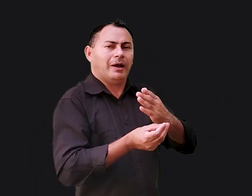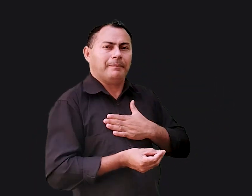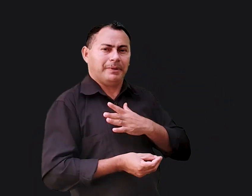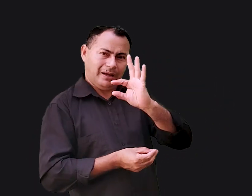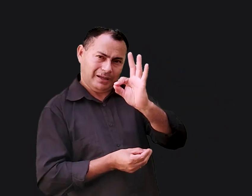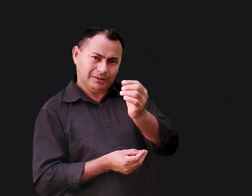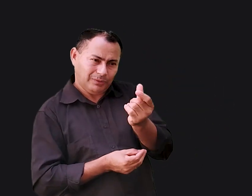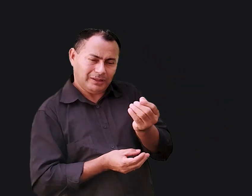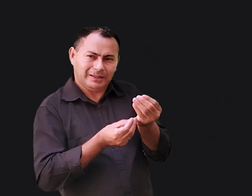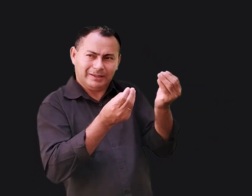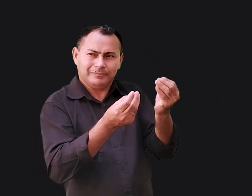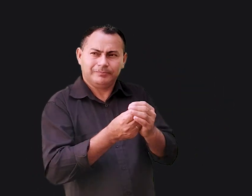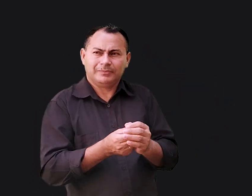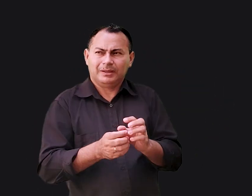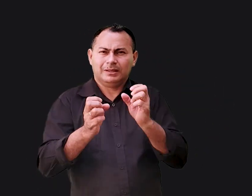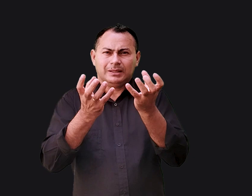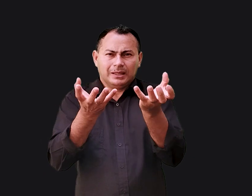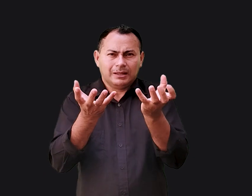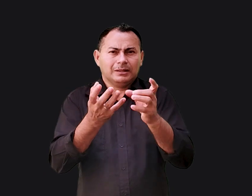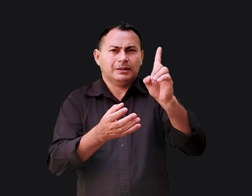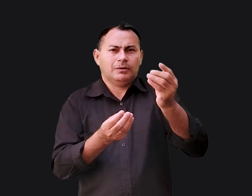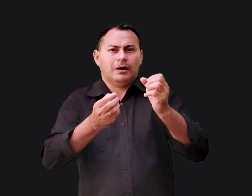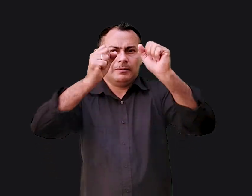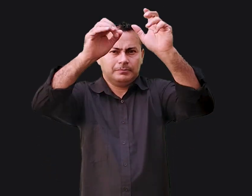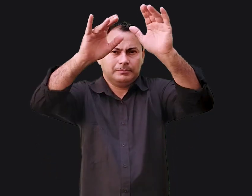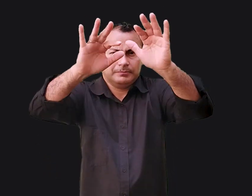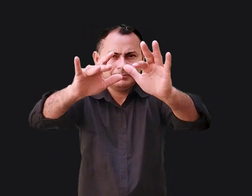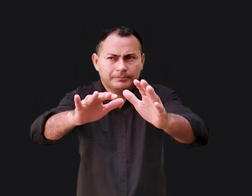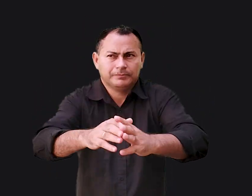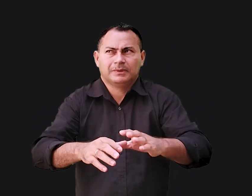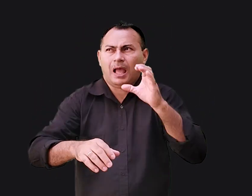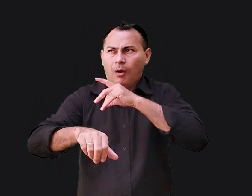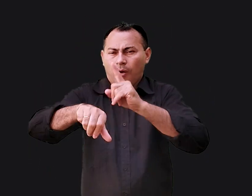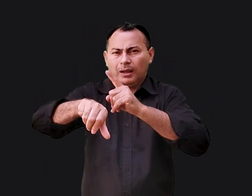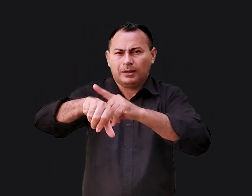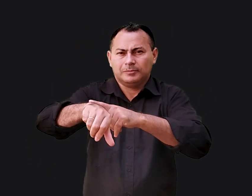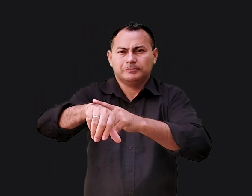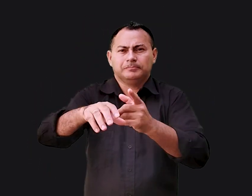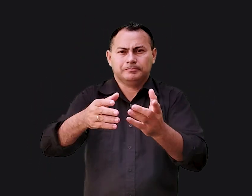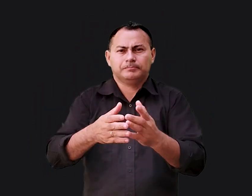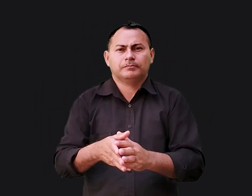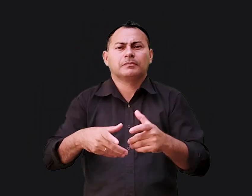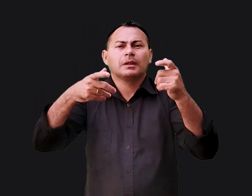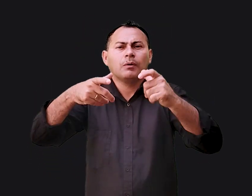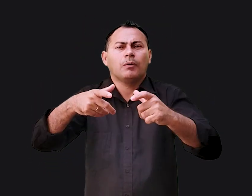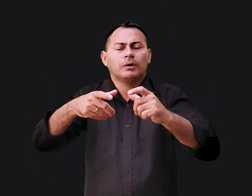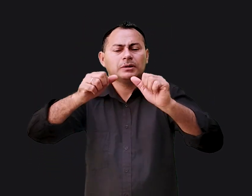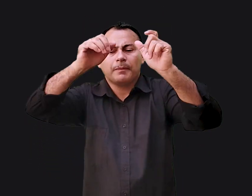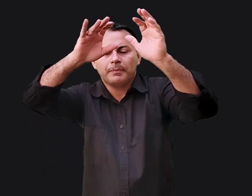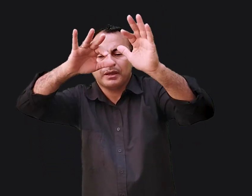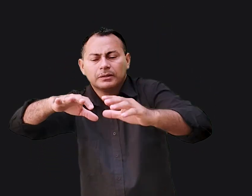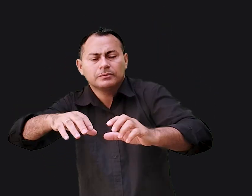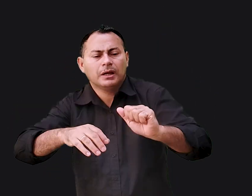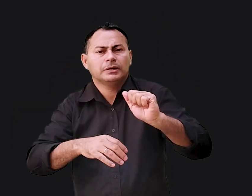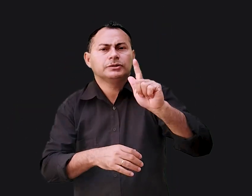minha moedinha. Eles esperavam que Deus os abençoasse imediatamente. Onde estão nossas bênçãos,